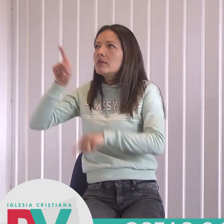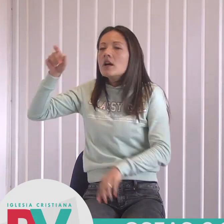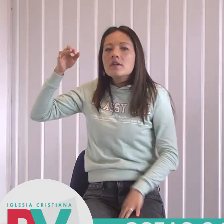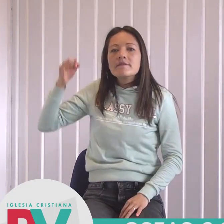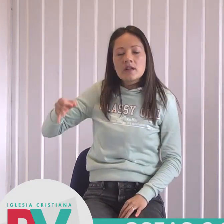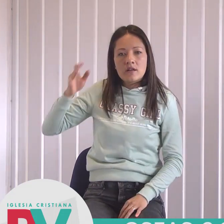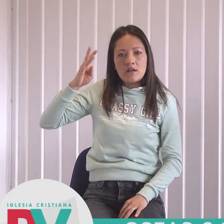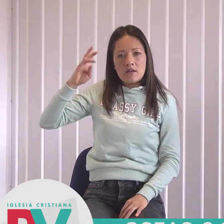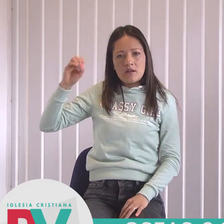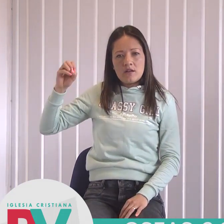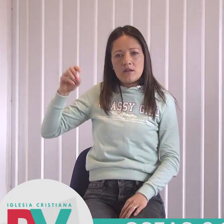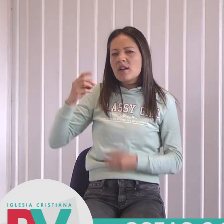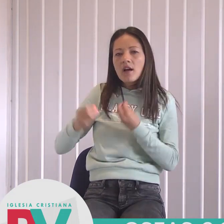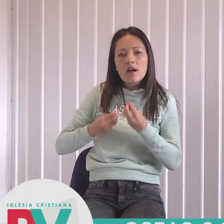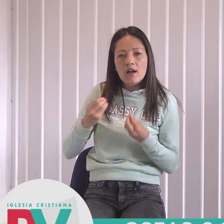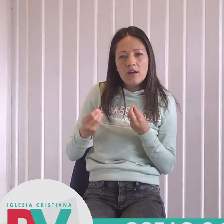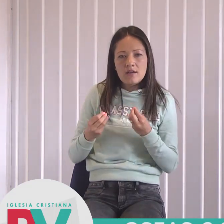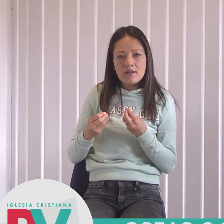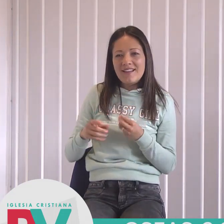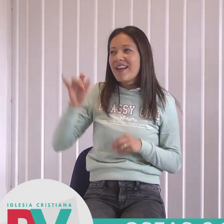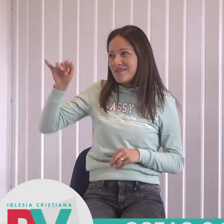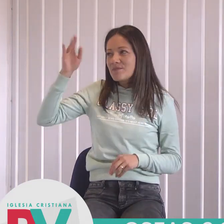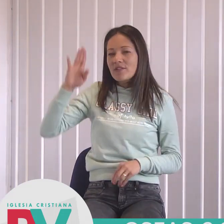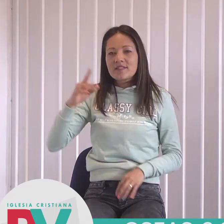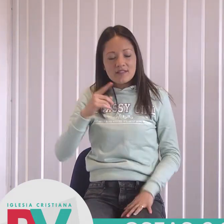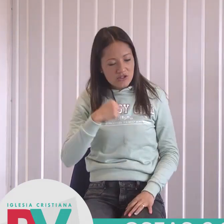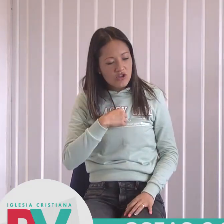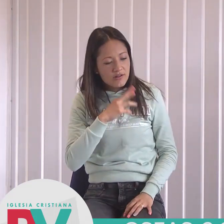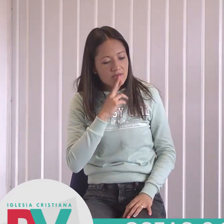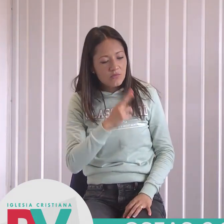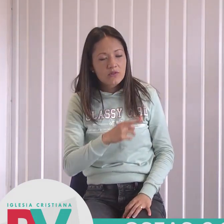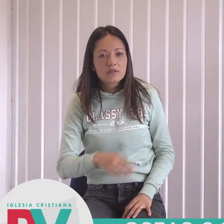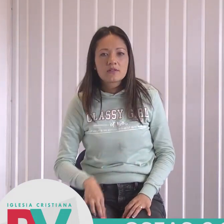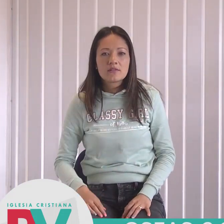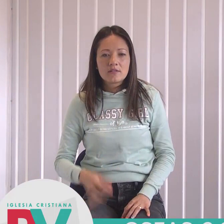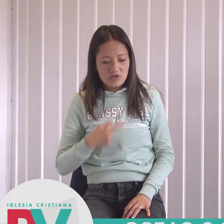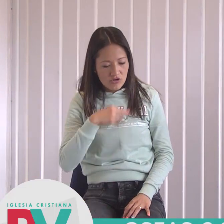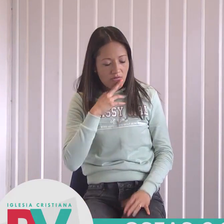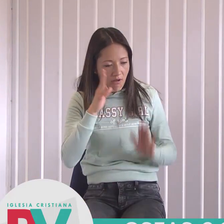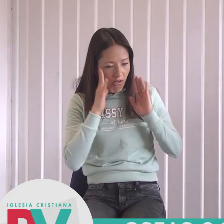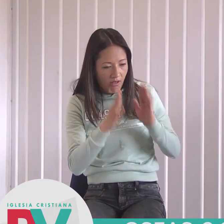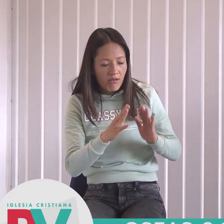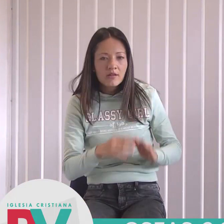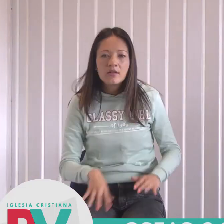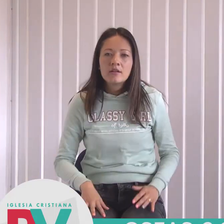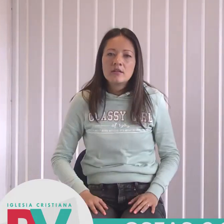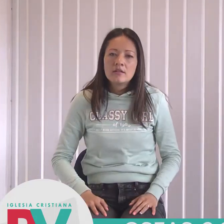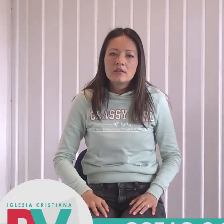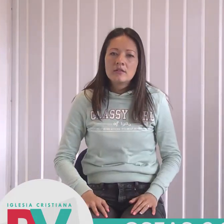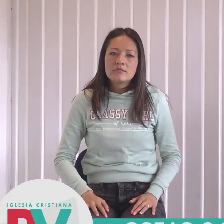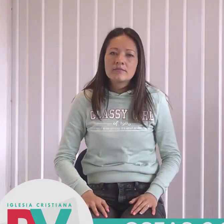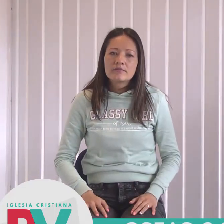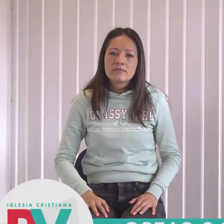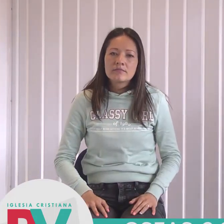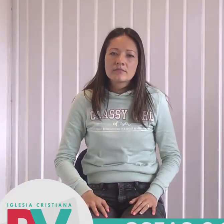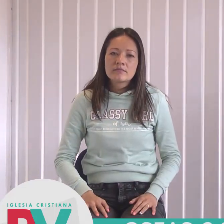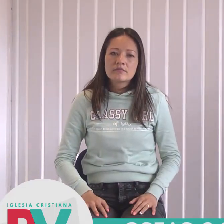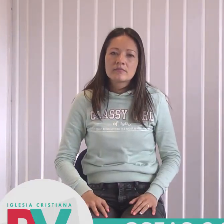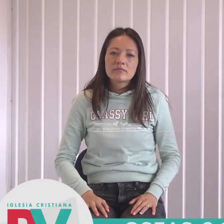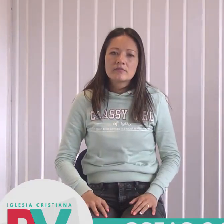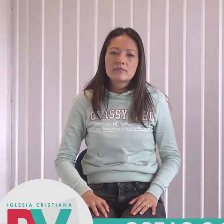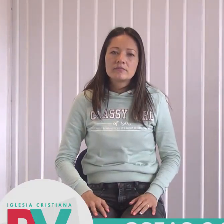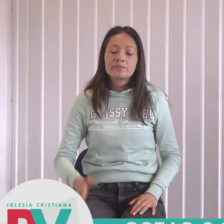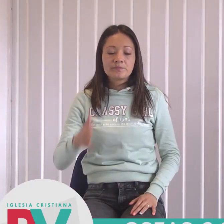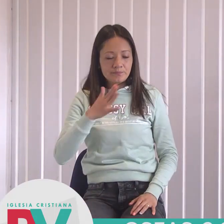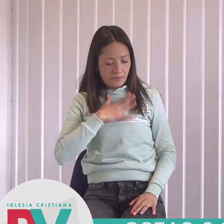el verdadero esposo, entonces ¿qué dirá Él? Yo responderé, yo los escucharé. Y dice,